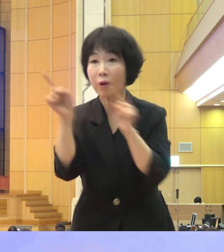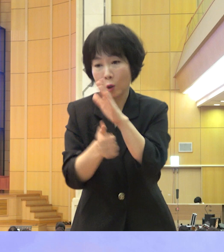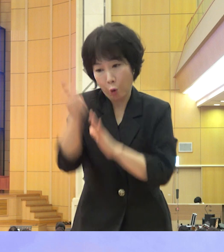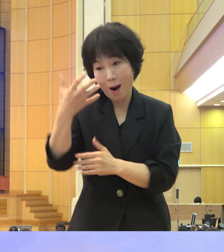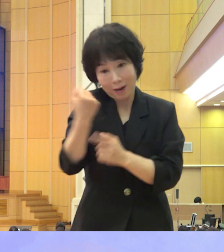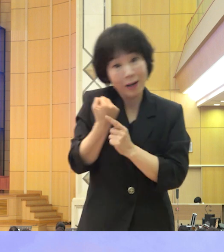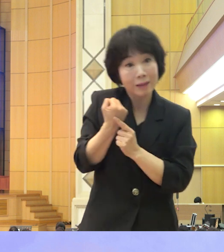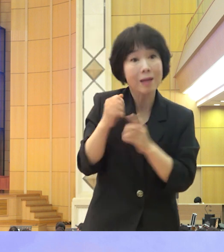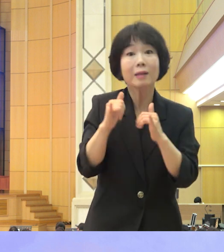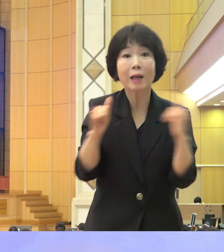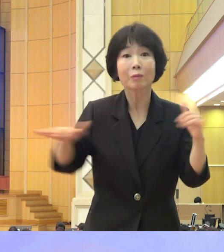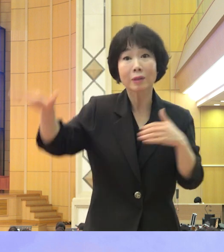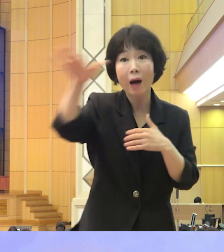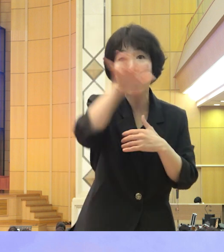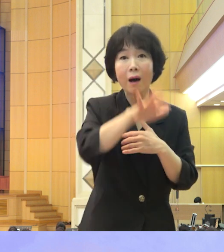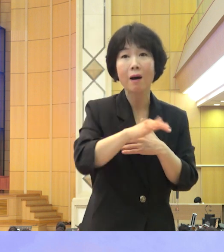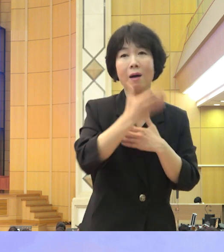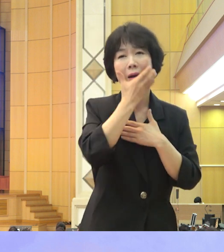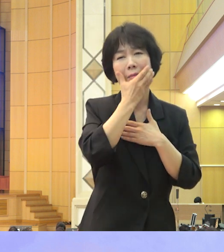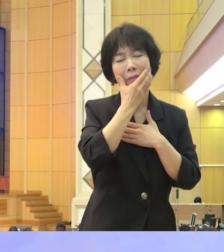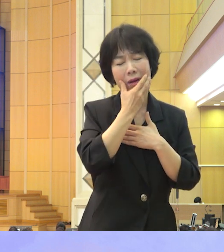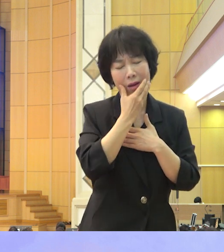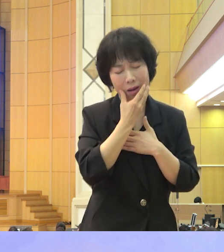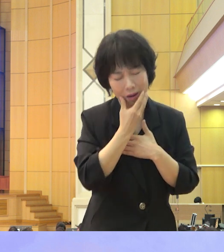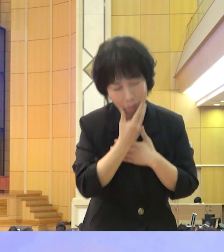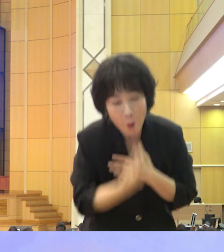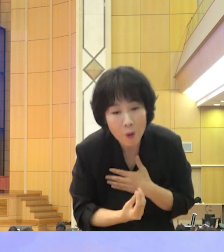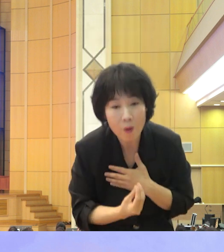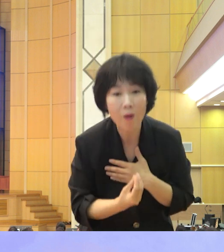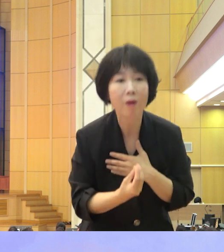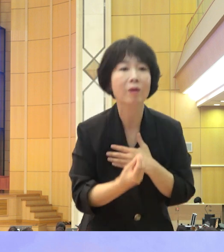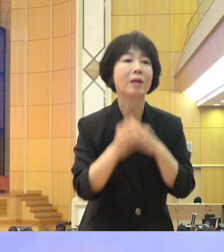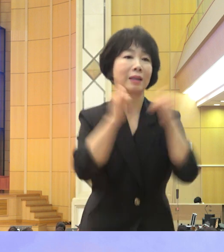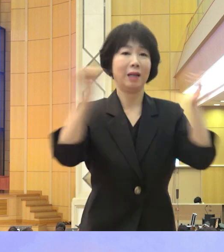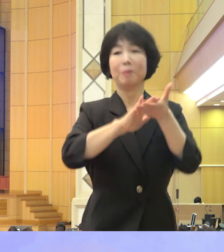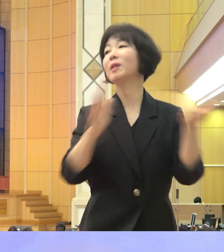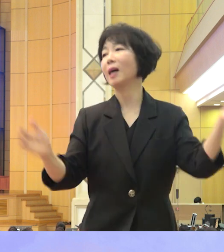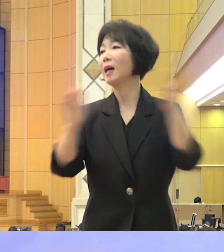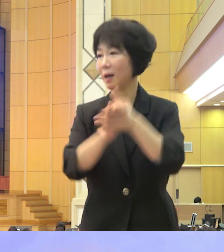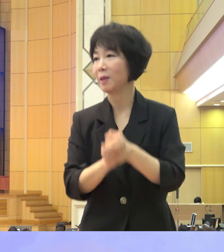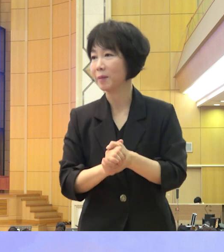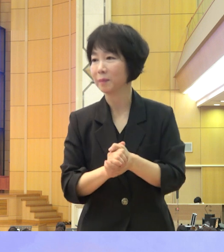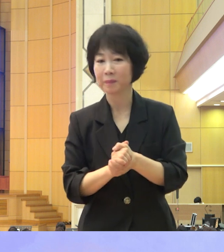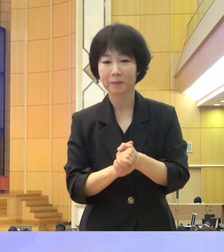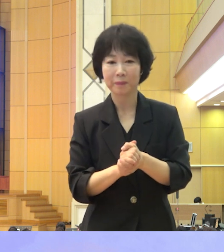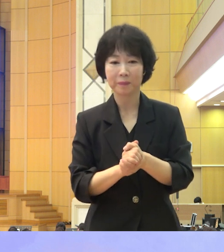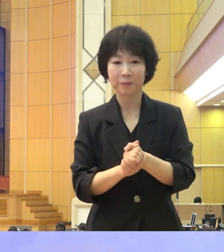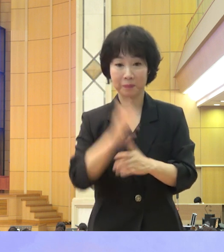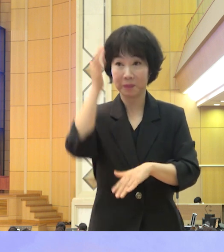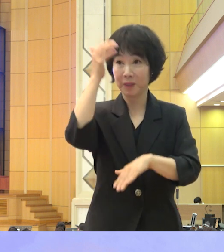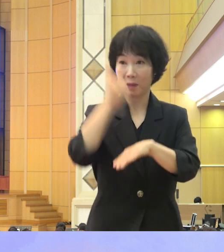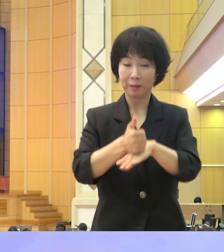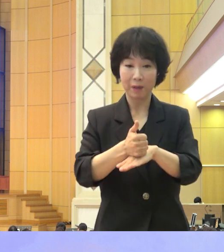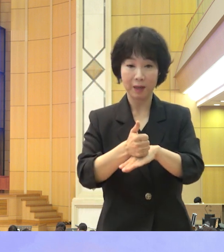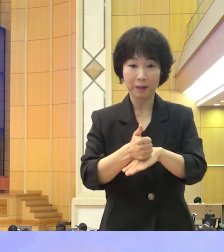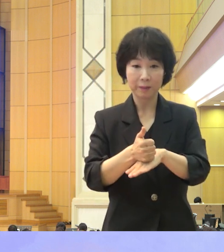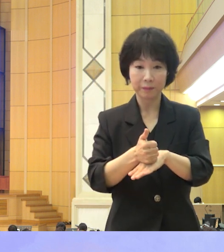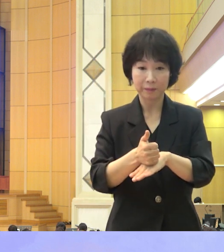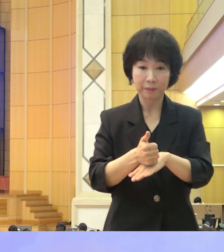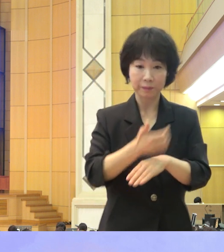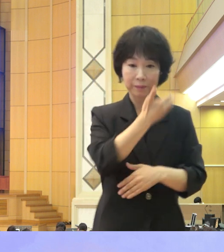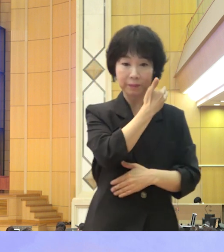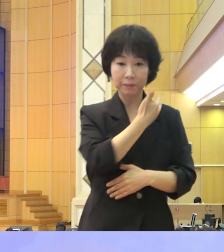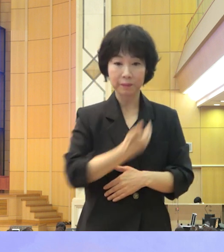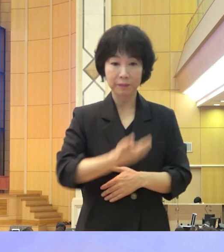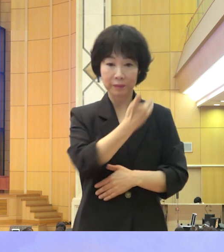소망 가운데 살아가는 사람들이 가장 행복한 자라 그랬어요. 마지막으로